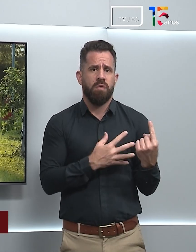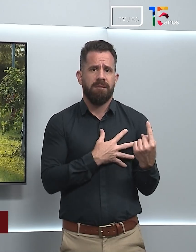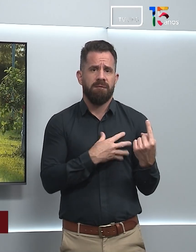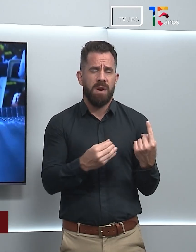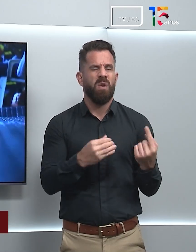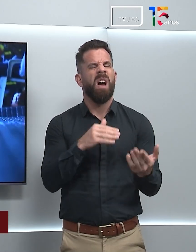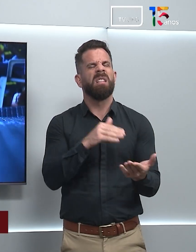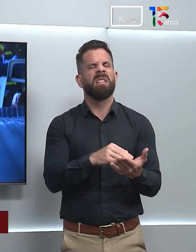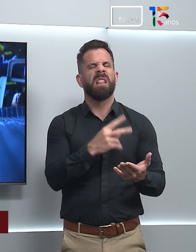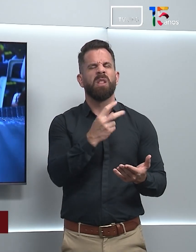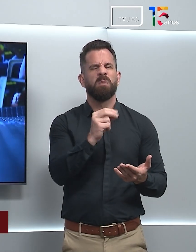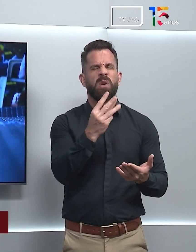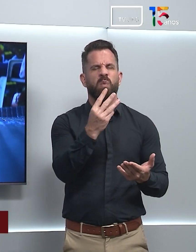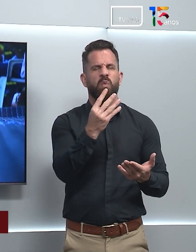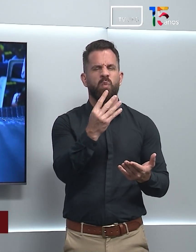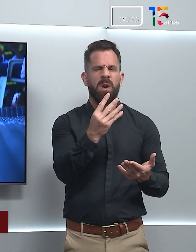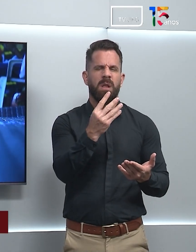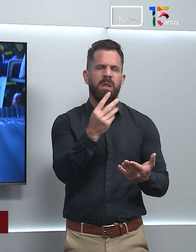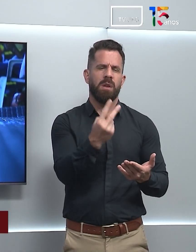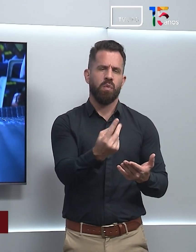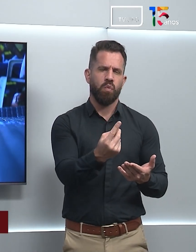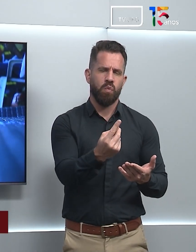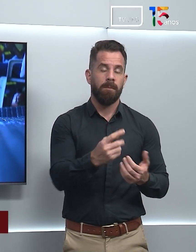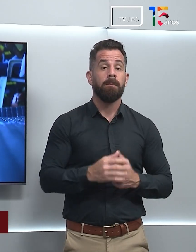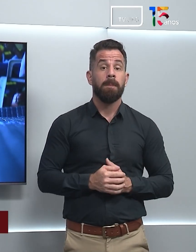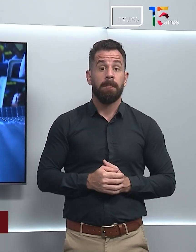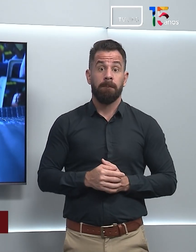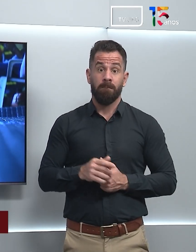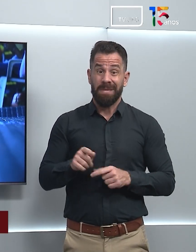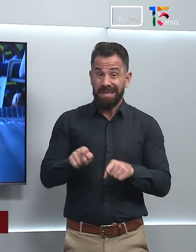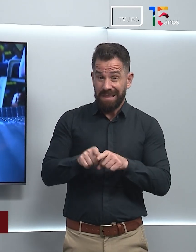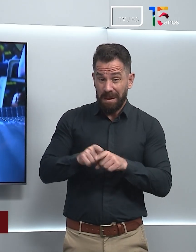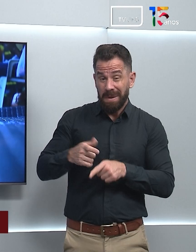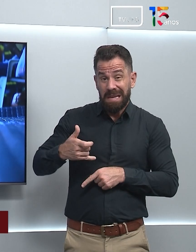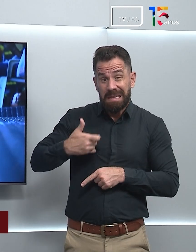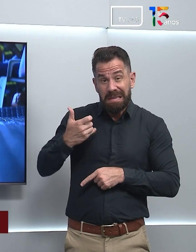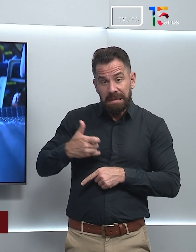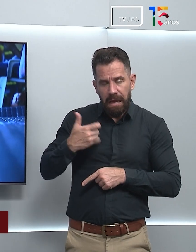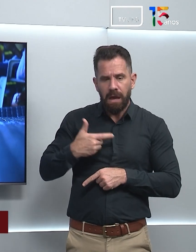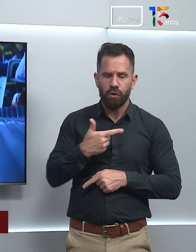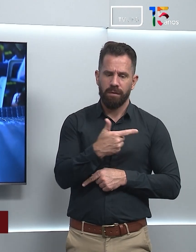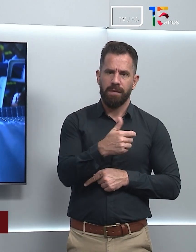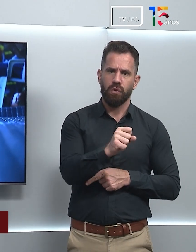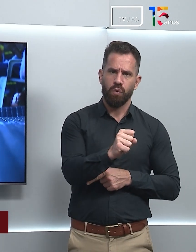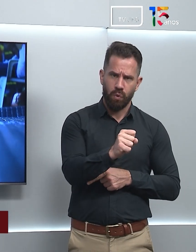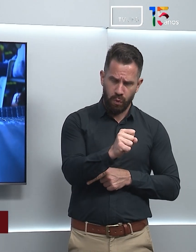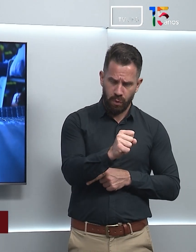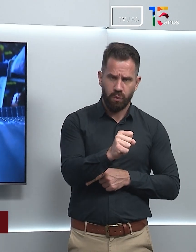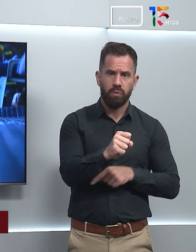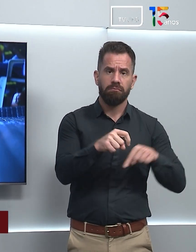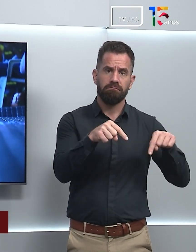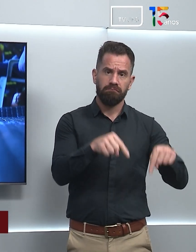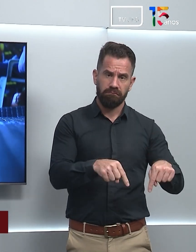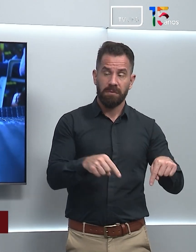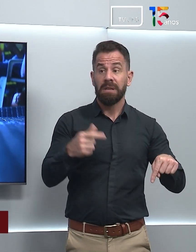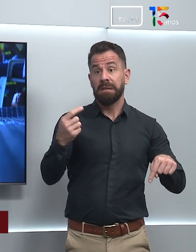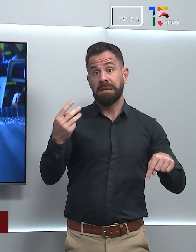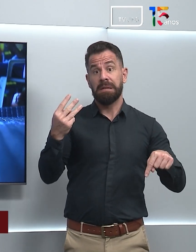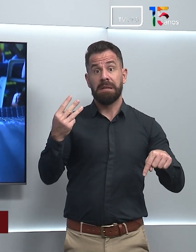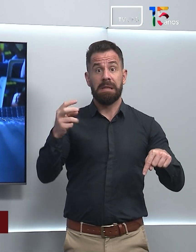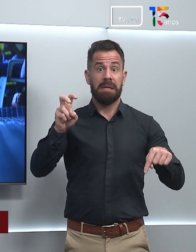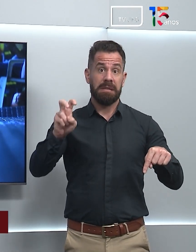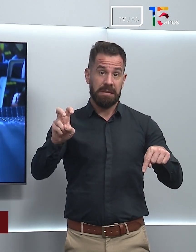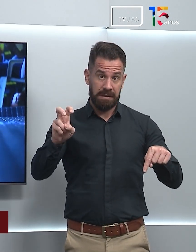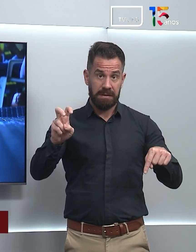2041. A idade média da população também está aumentando, passando de 28 anos em 2000 para mais de 35 anos